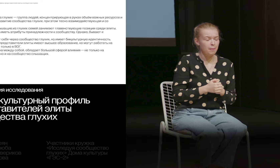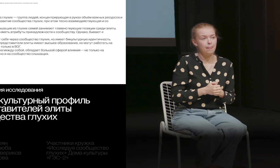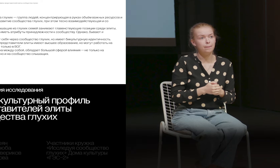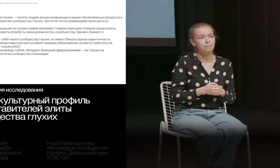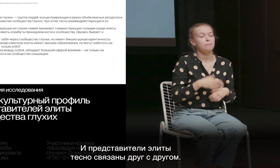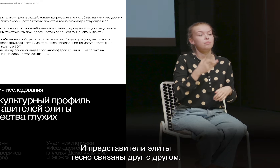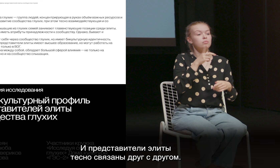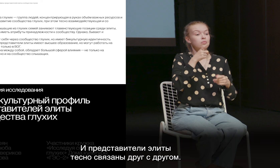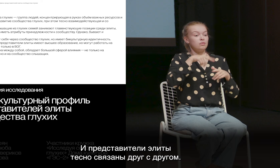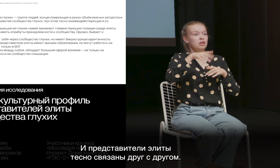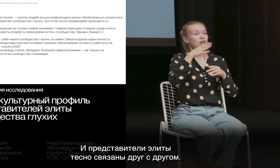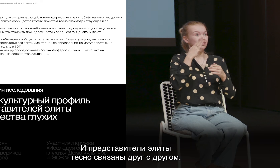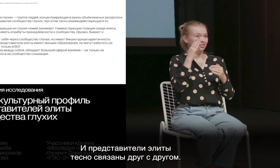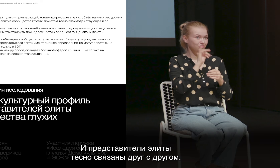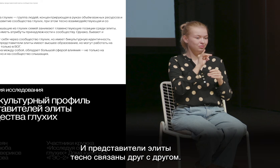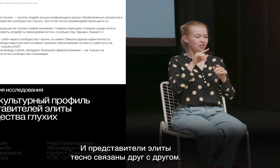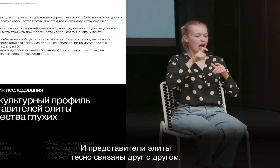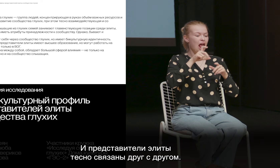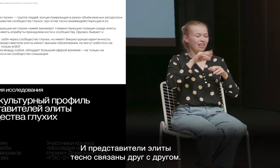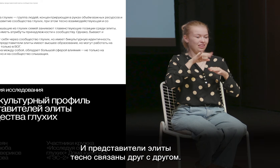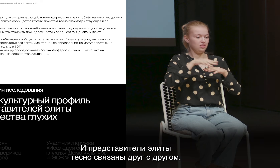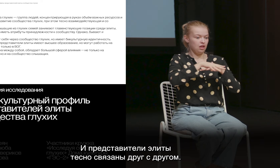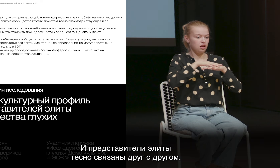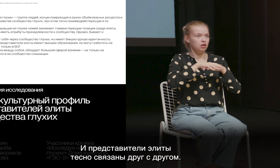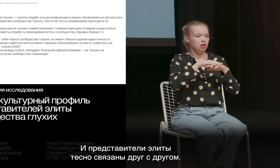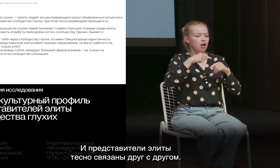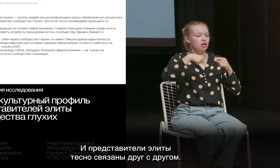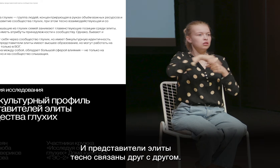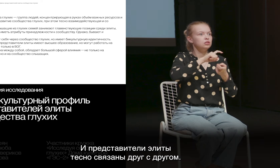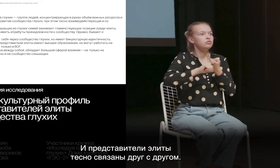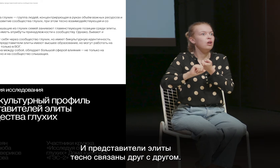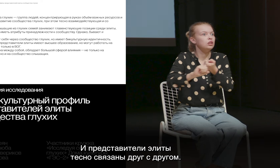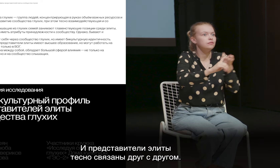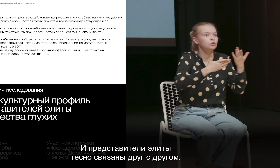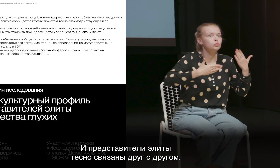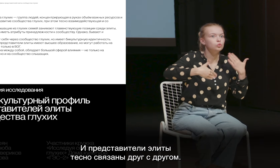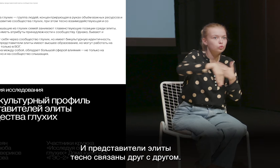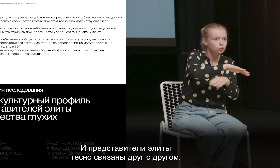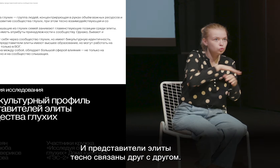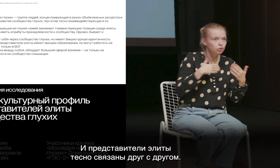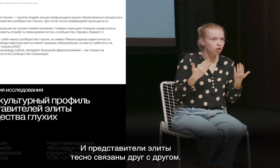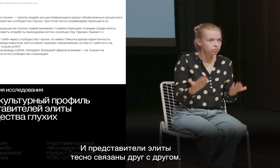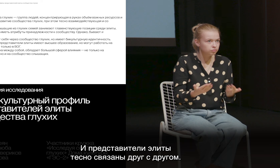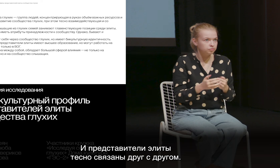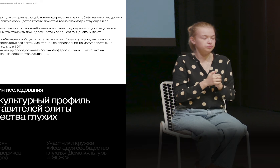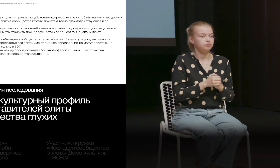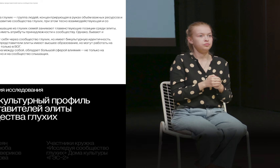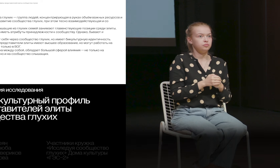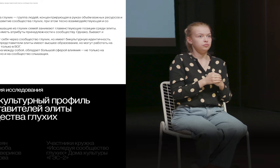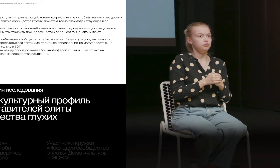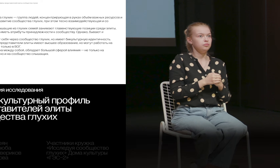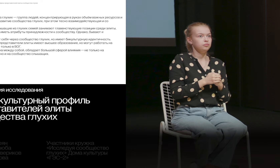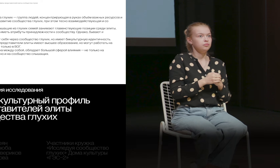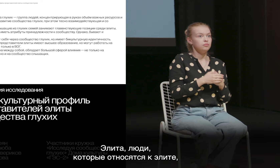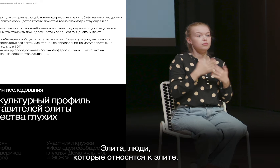они могут... И есть случаи, когда они не совсем хорошо знают жестовую речь. И прекрасно имеют связи и отношения